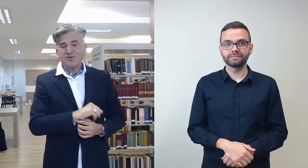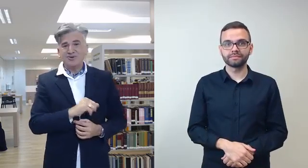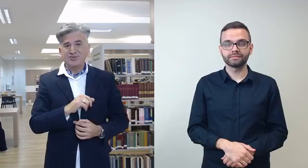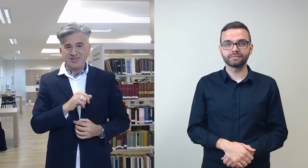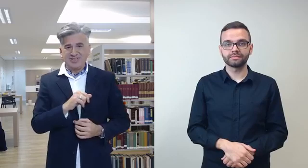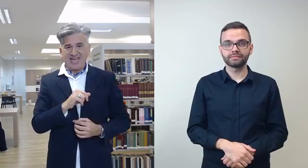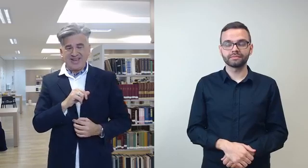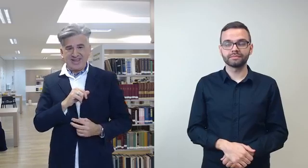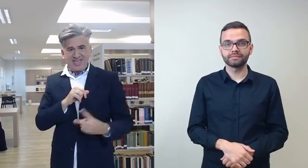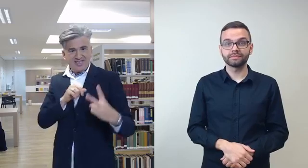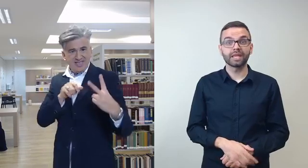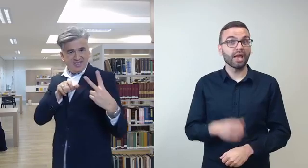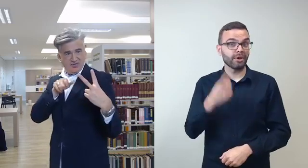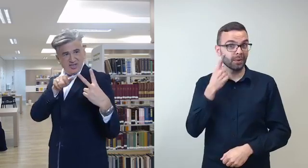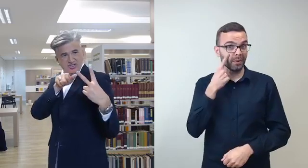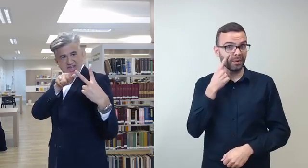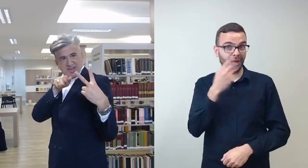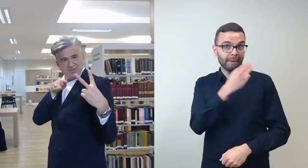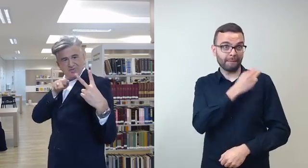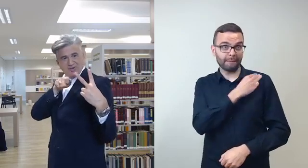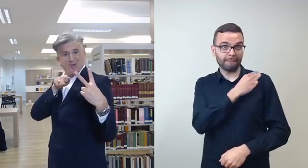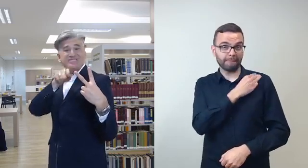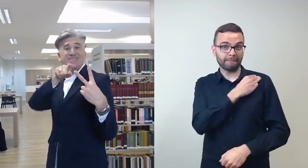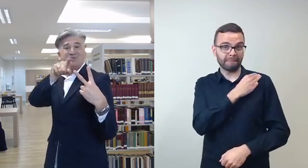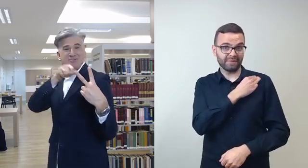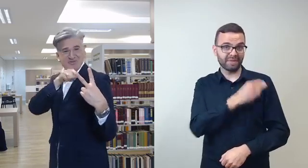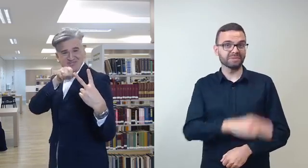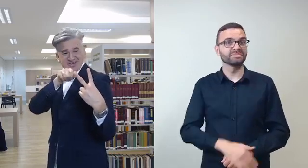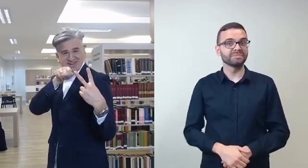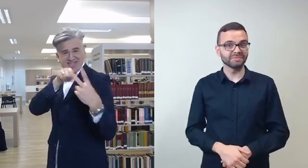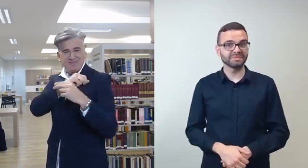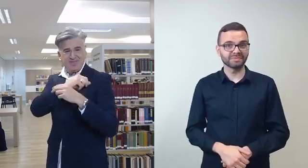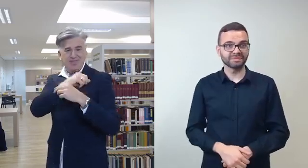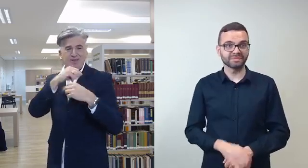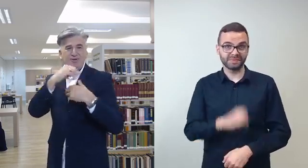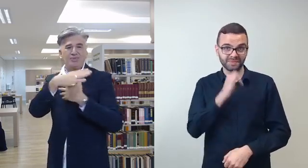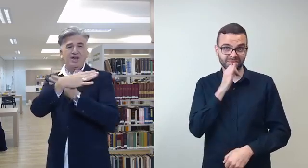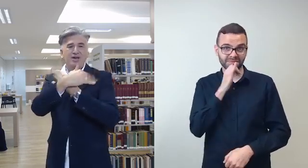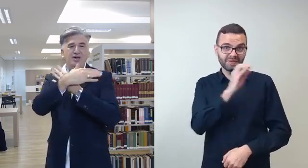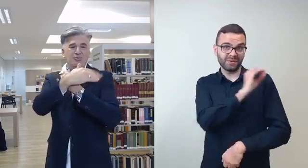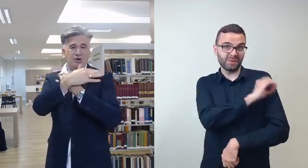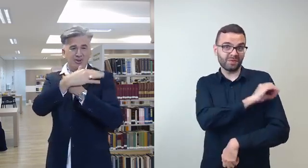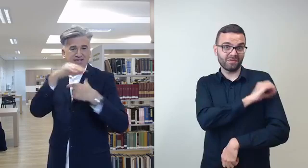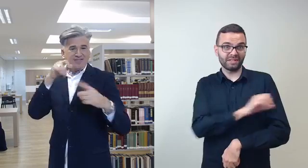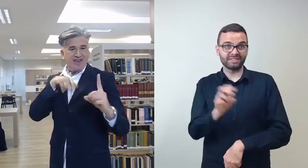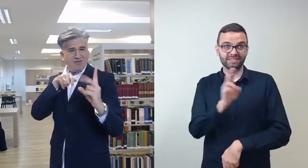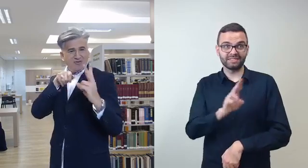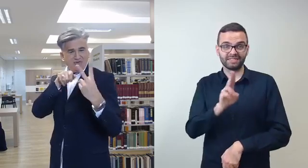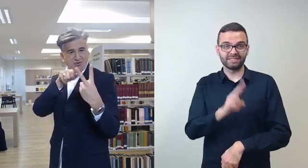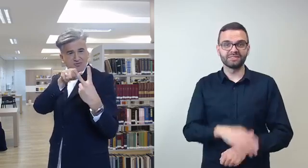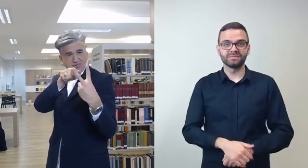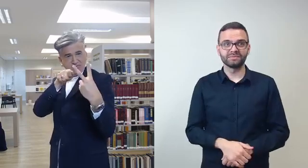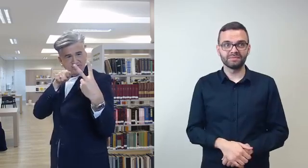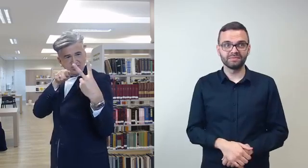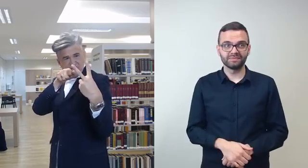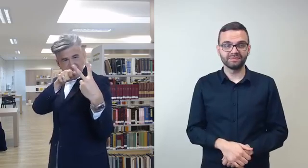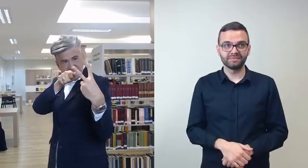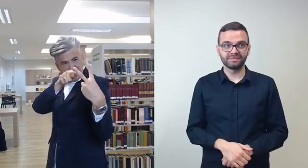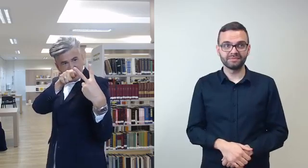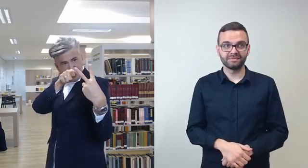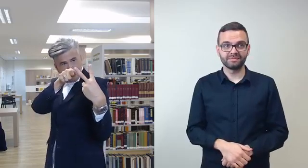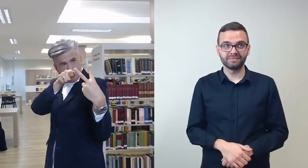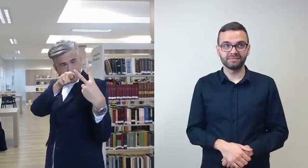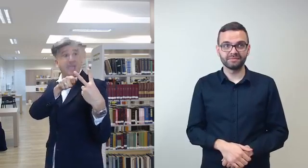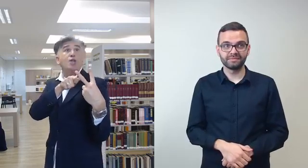Isso é construção ideária, né? Vou atirar eu dou exemplo na minha oficina, né? Numa borboleta lá, eu vou usar o estilingue